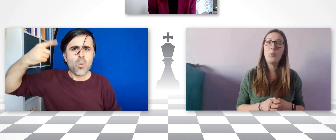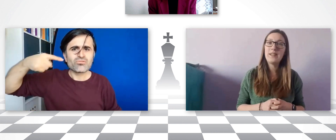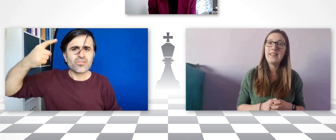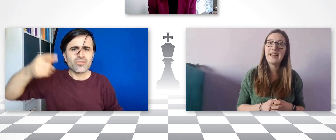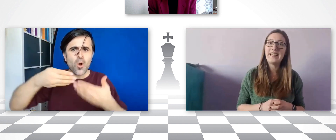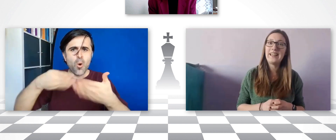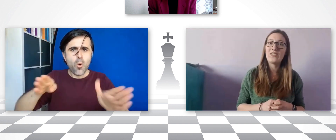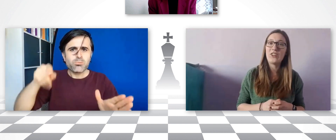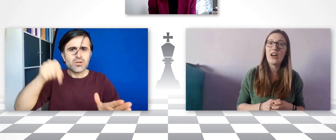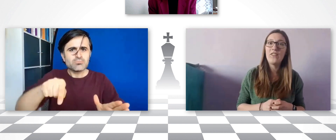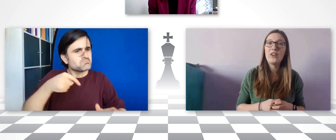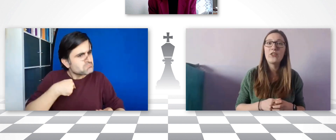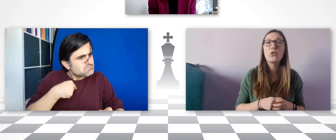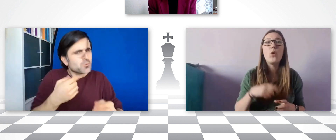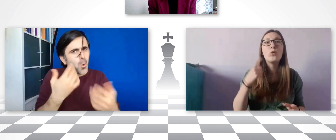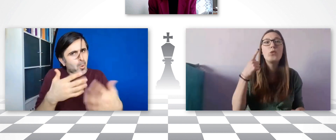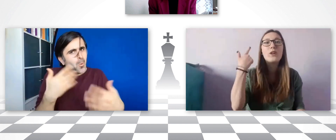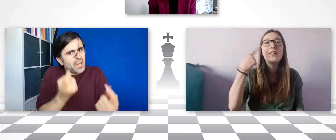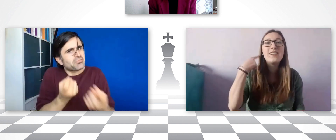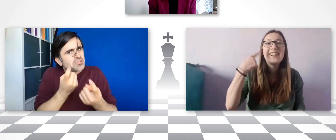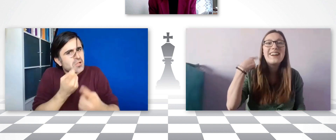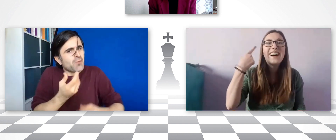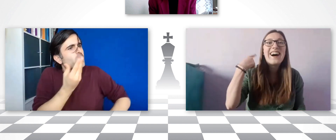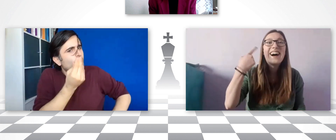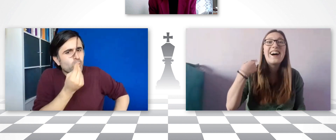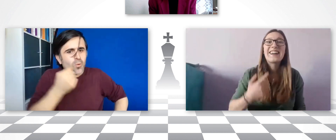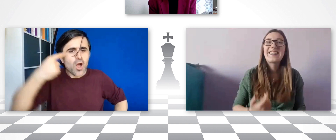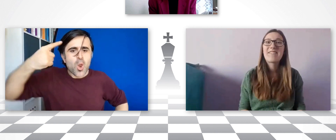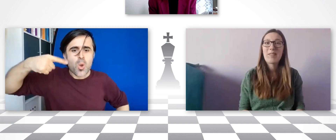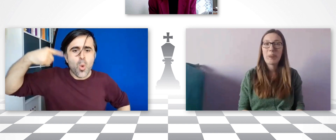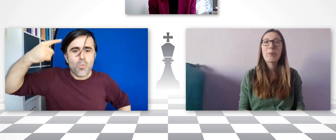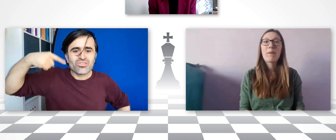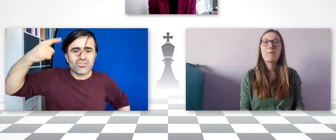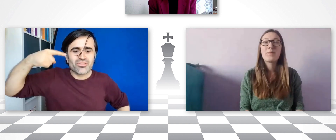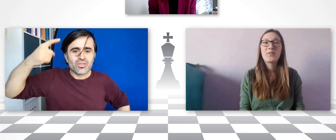die opening die jij deed, dat is anders. Of... Ja, ja.